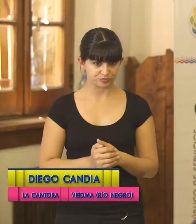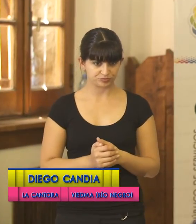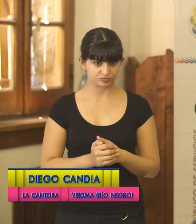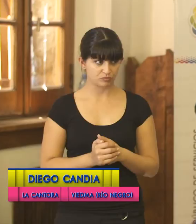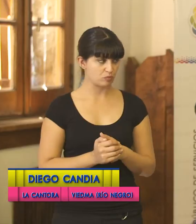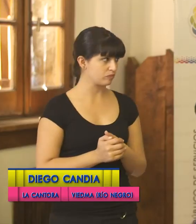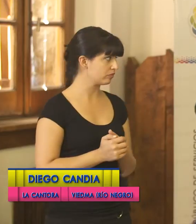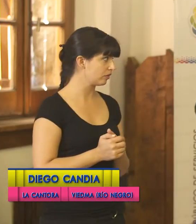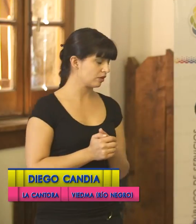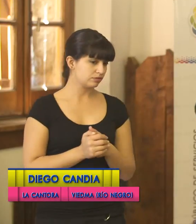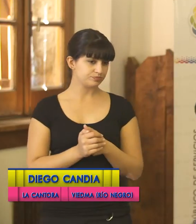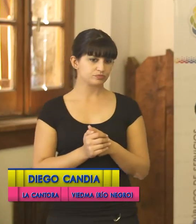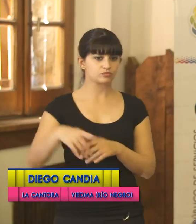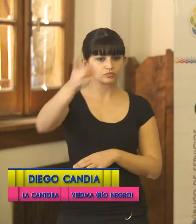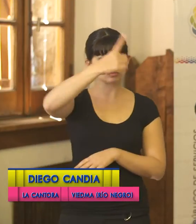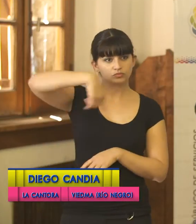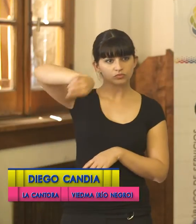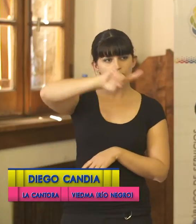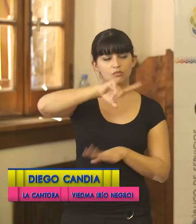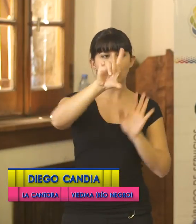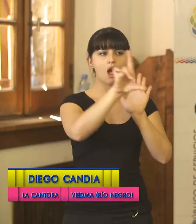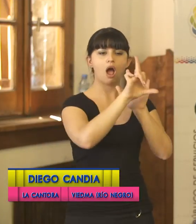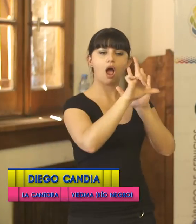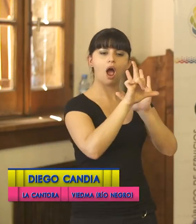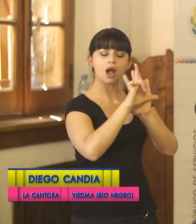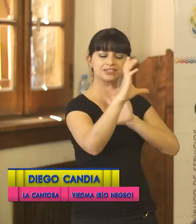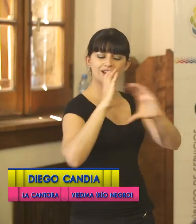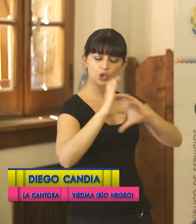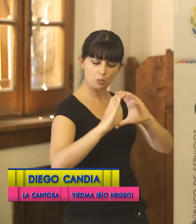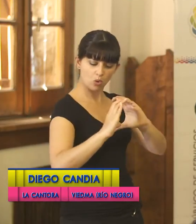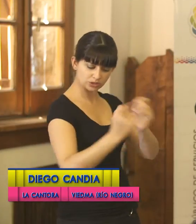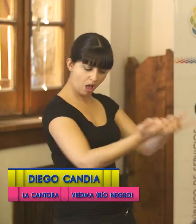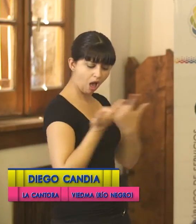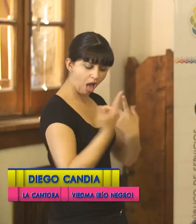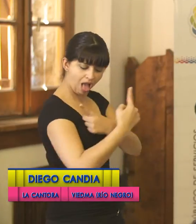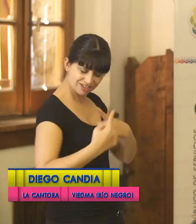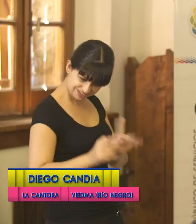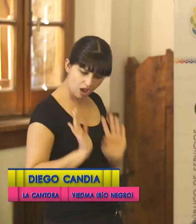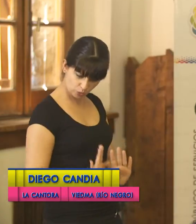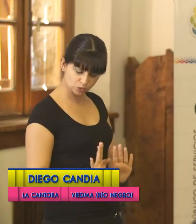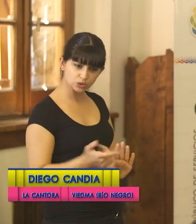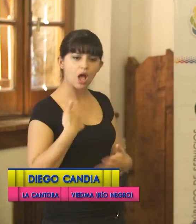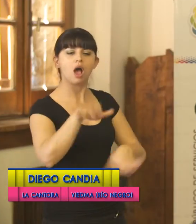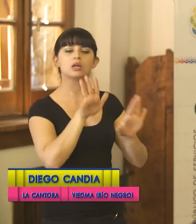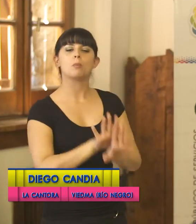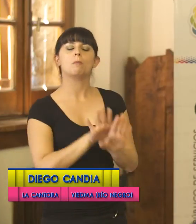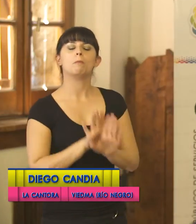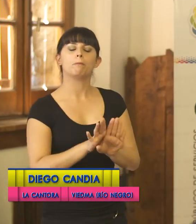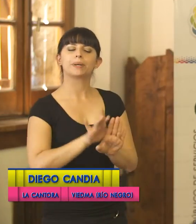tenemos esta ley de medio no beneficia esperemos que en algún momento